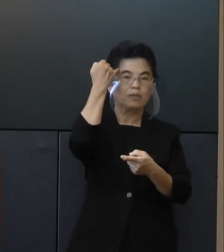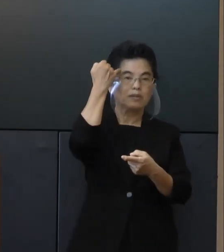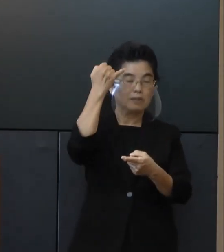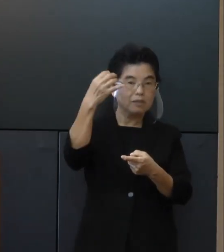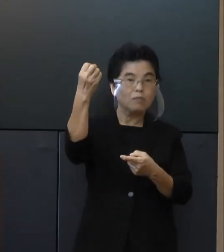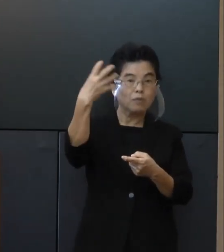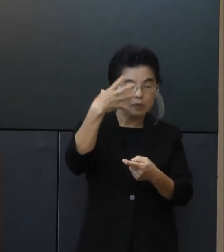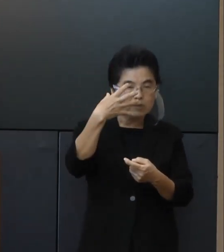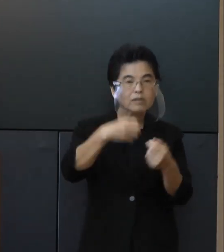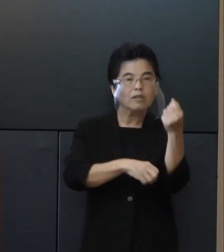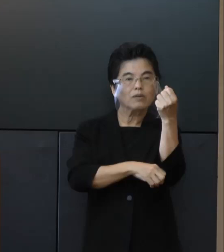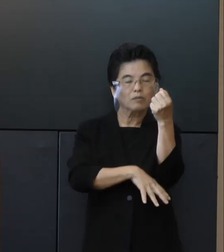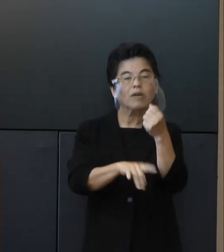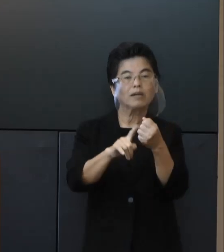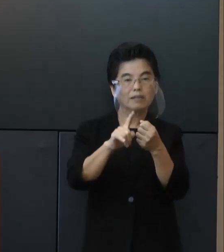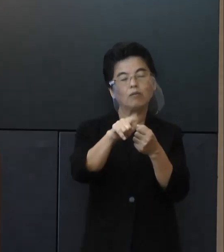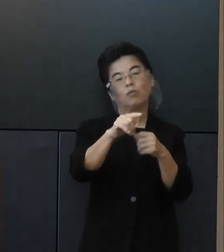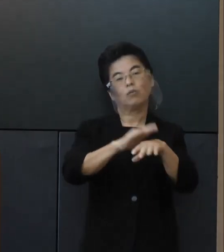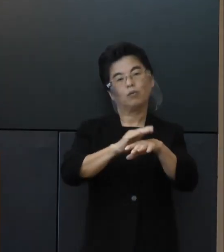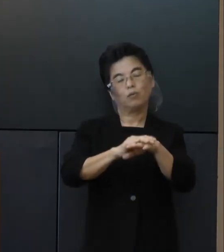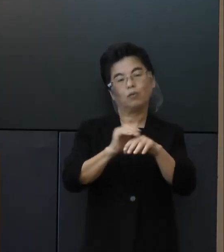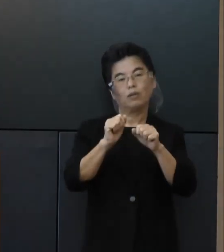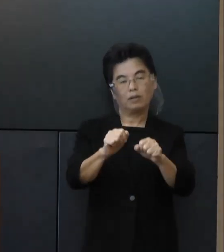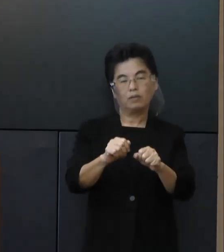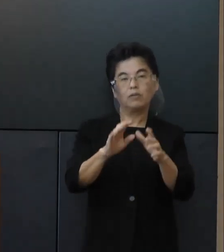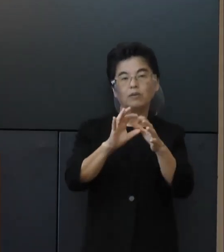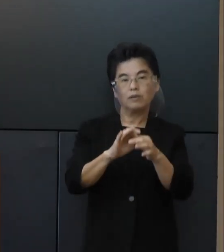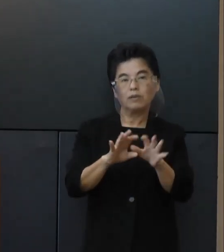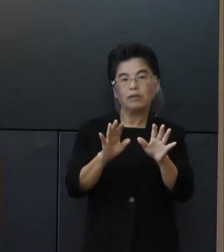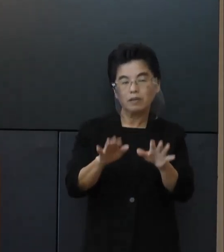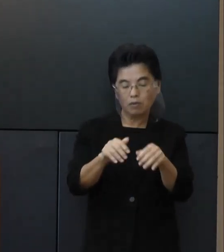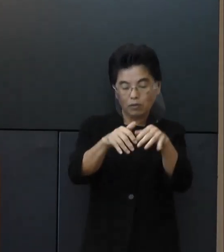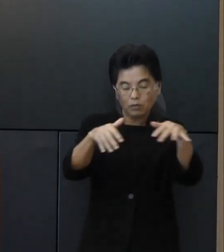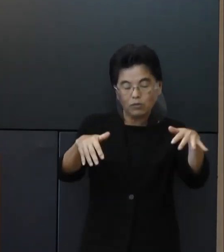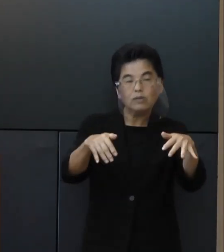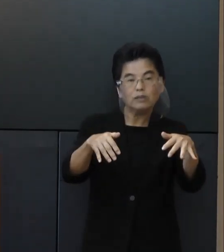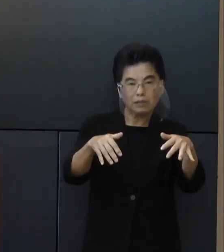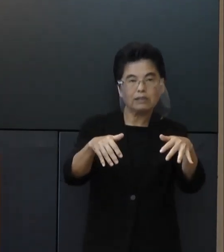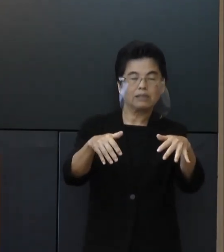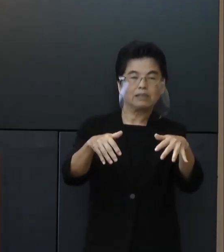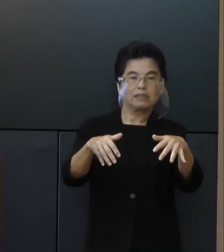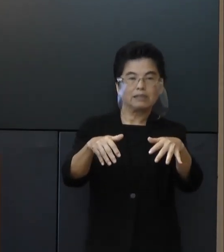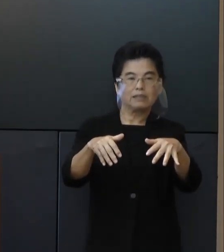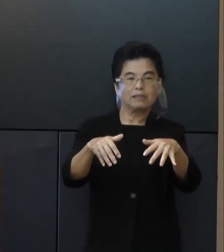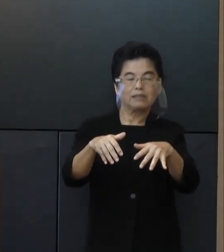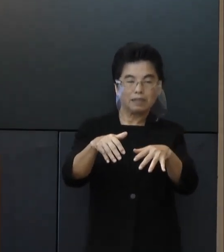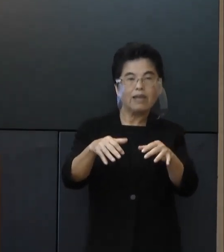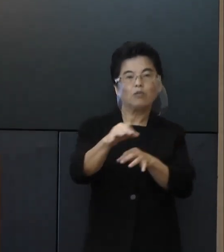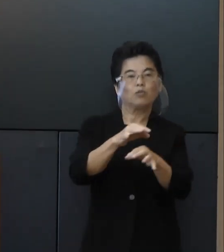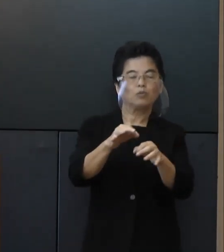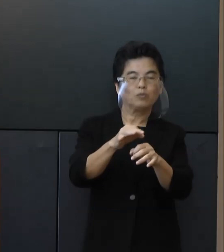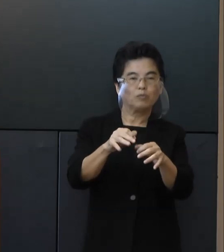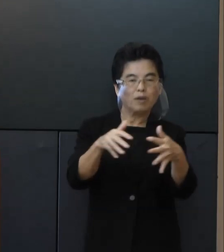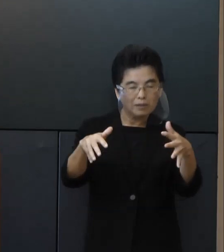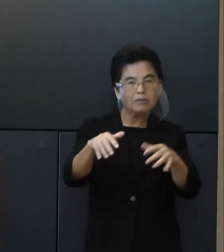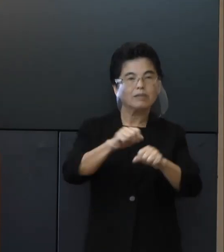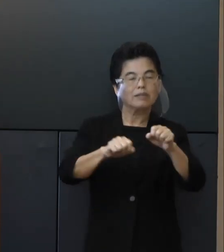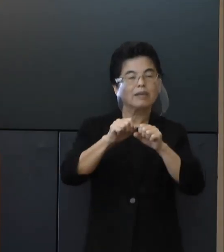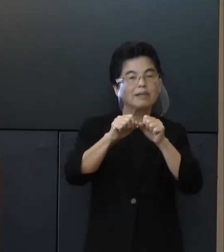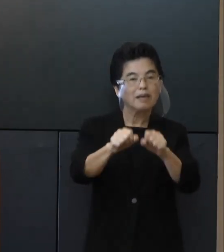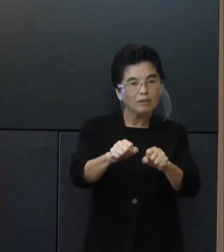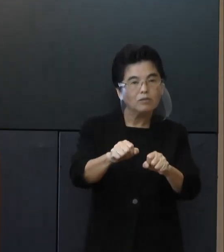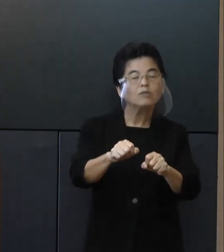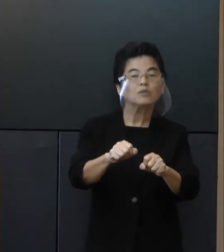て、こういった形、とりあえずは今のような組織体制で構成して運用していこうというようなことにな